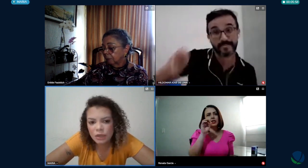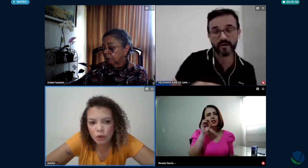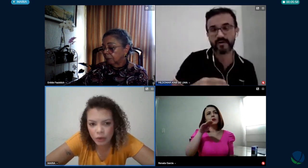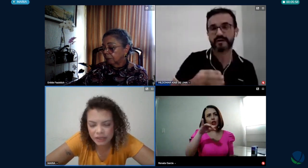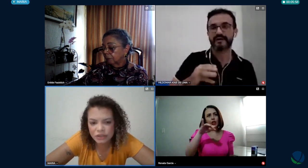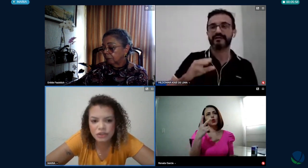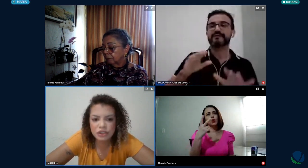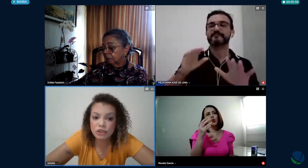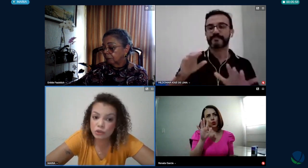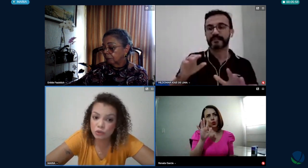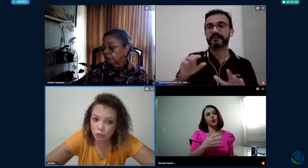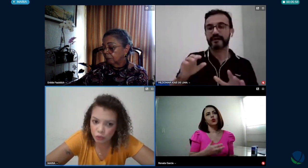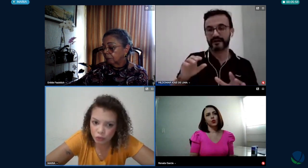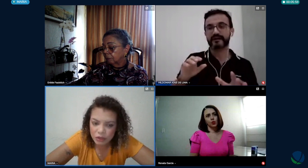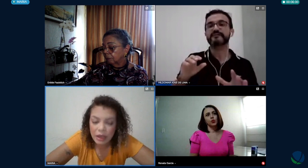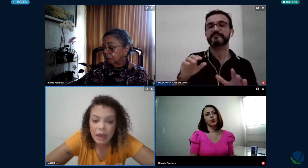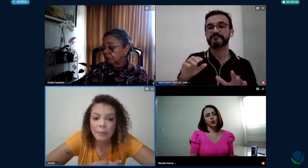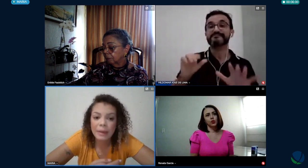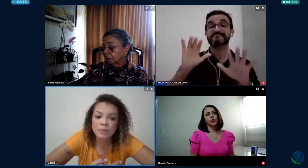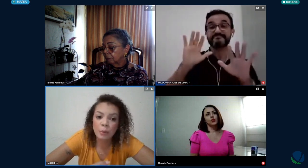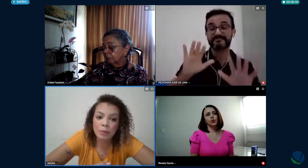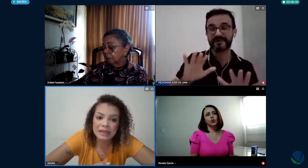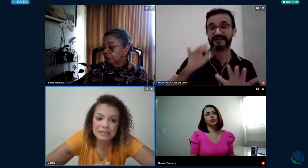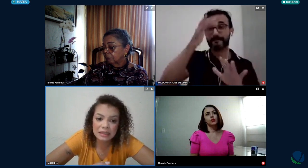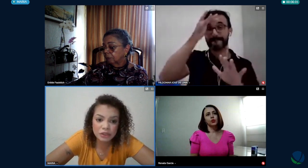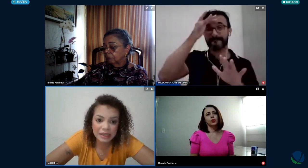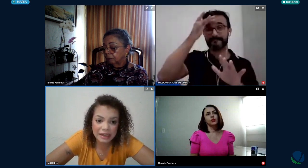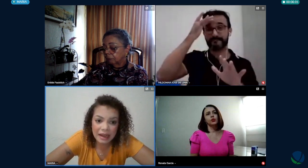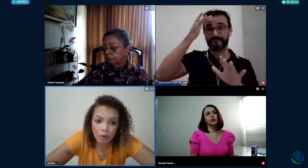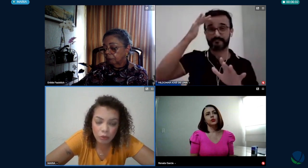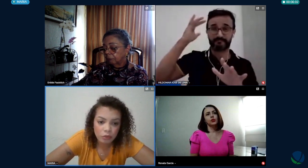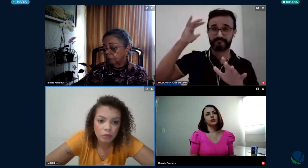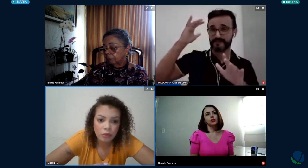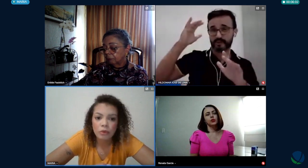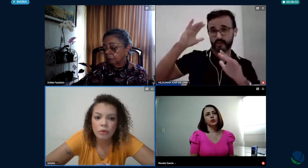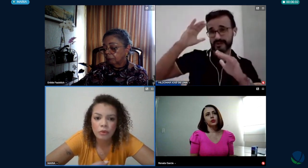quase 10 milhões de surdos, mas